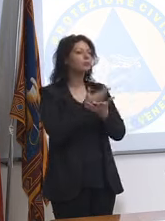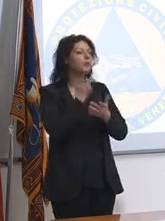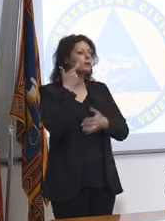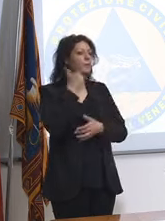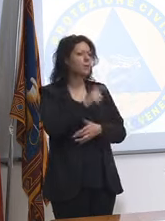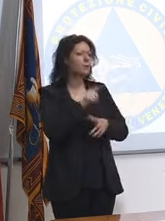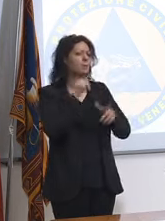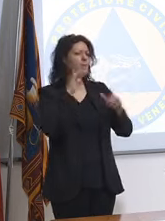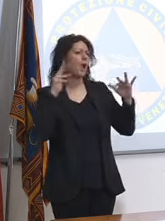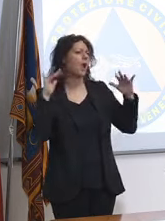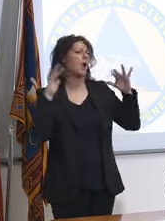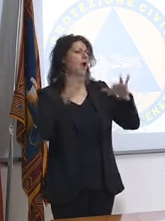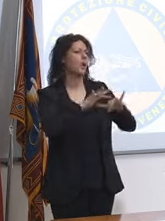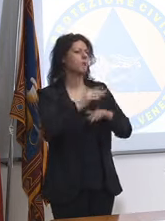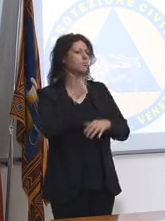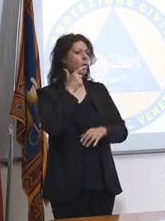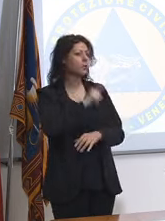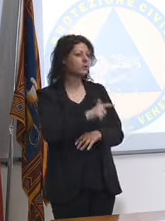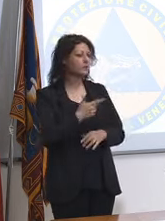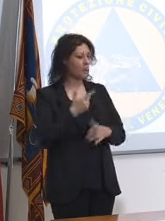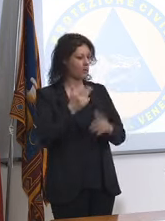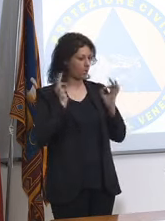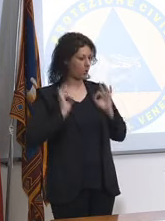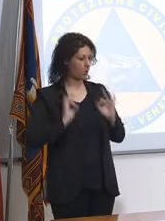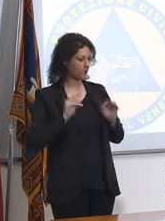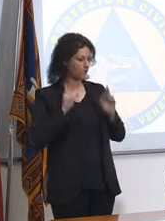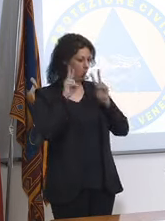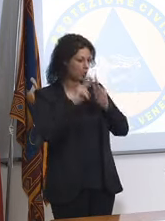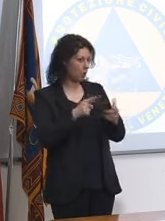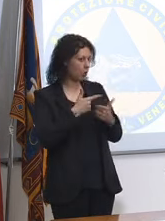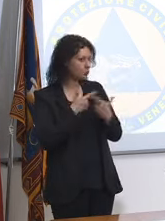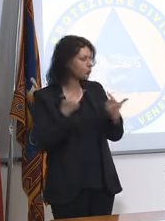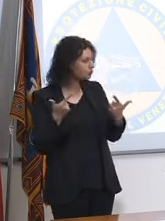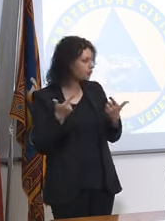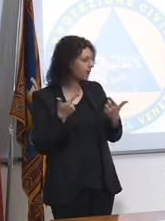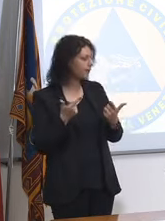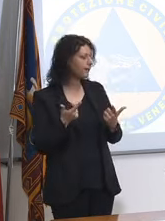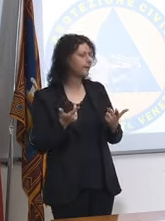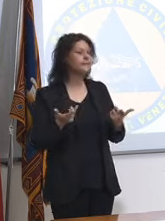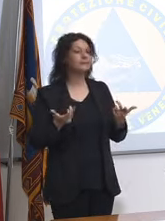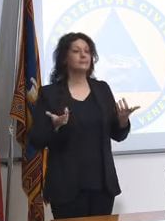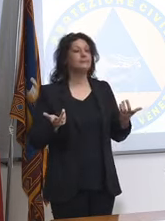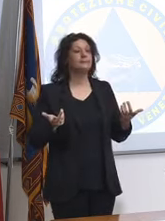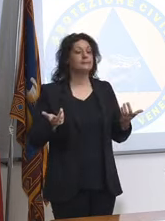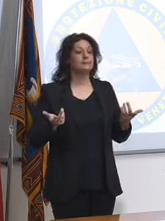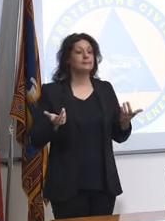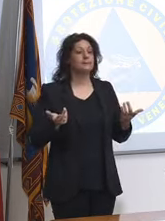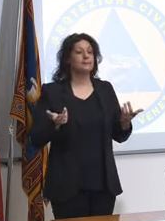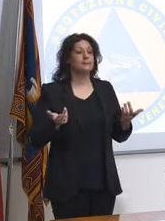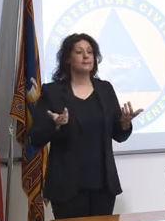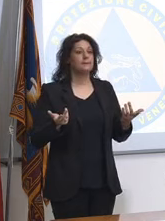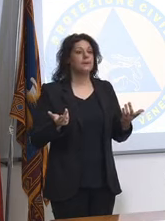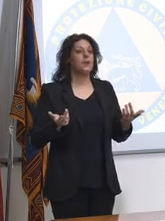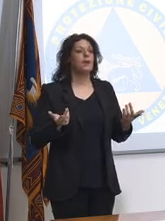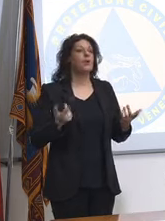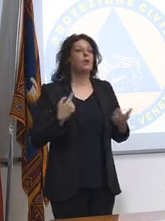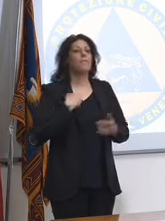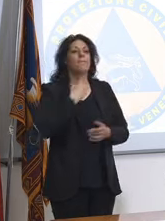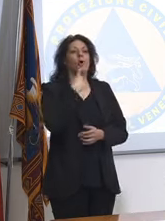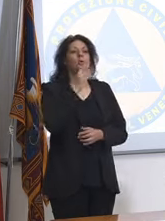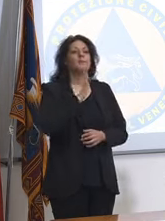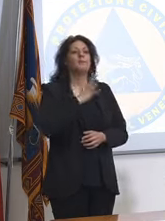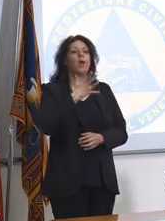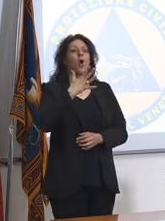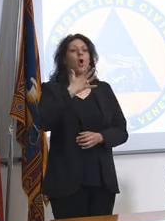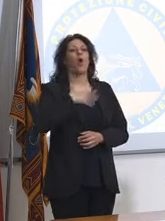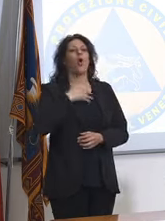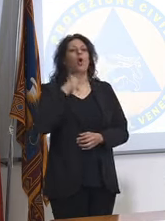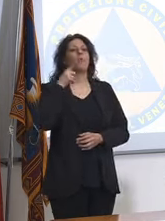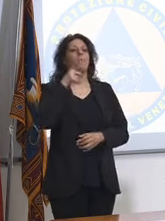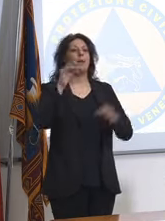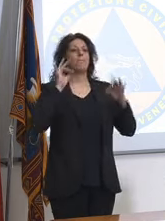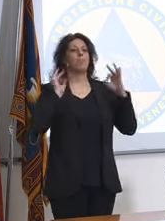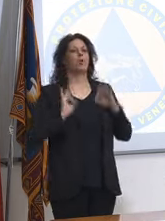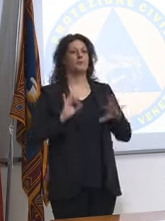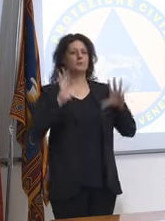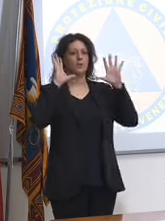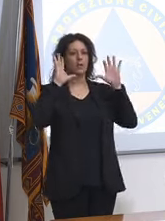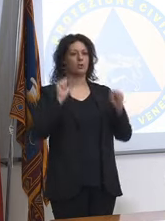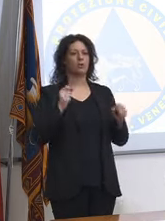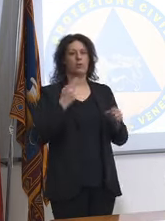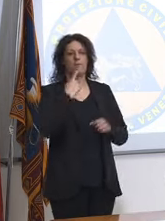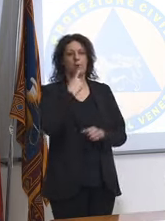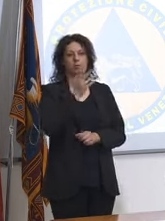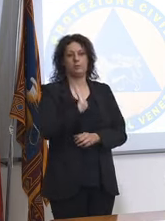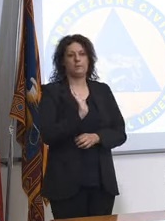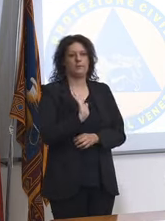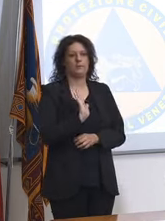Ma sai, allora noi non possiamo, Ivana, pensare che dire che è colpa di quelli che non controllano. È colpa